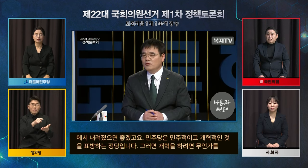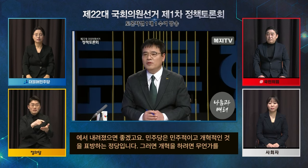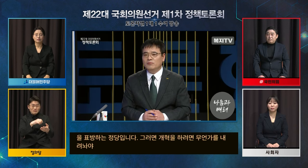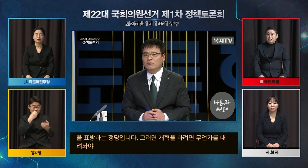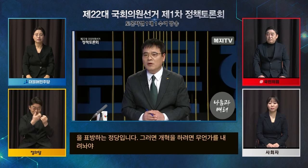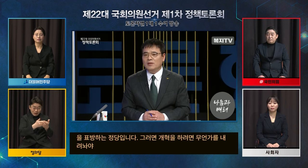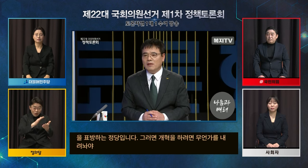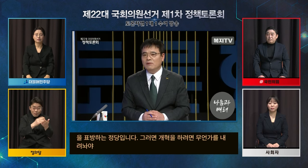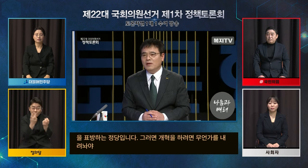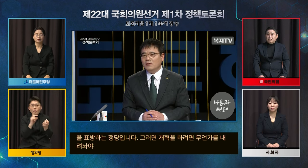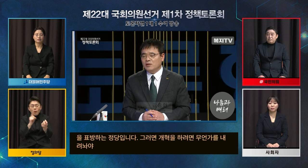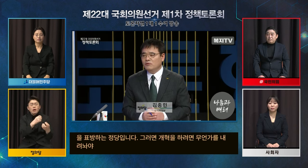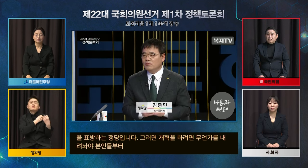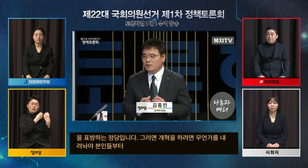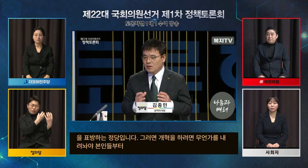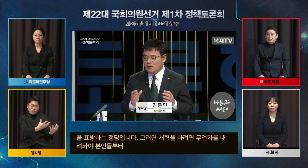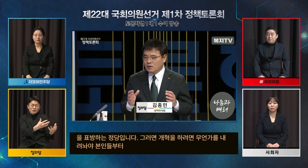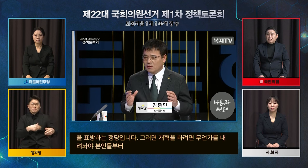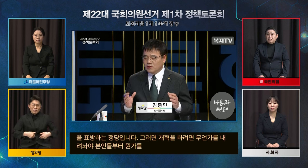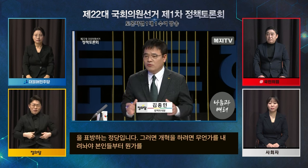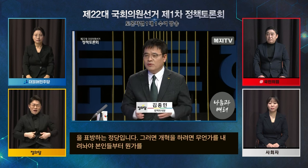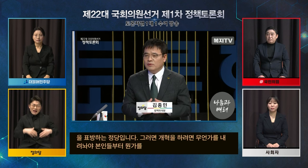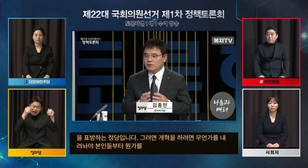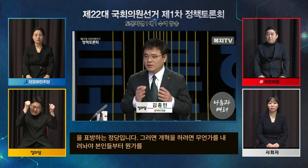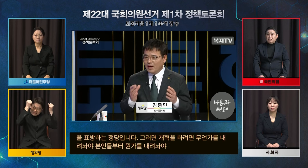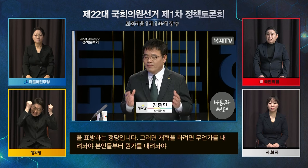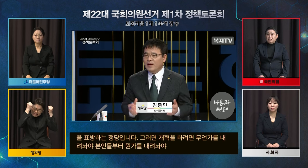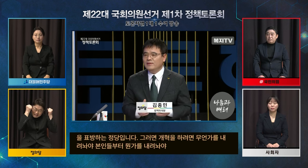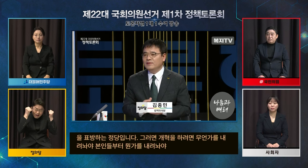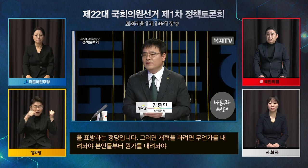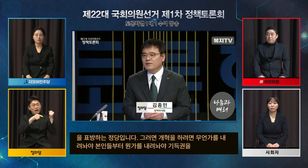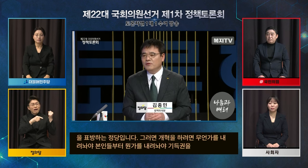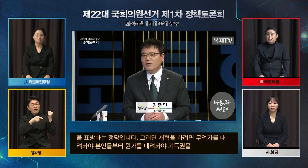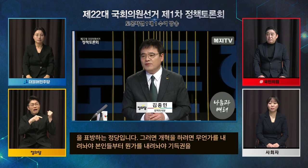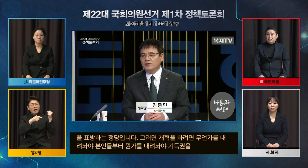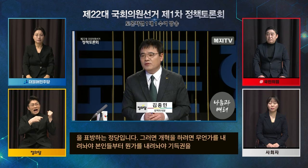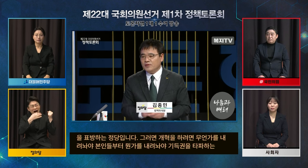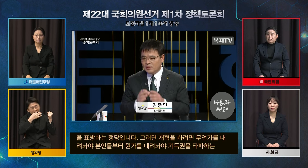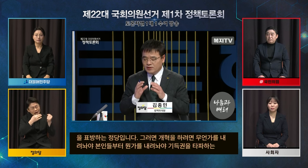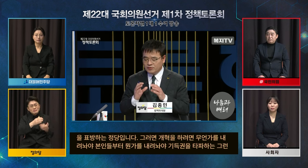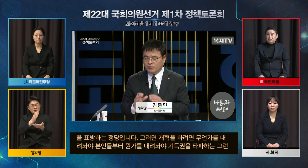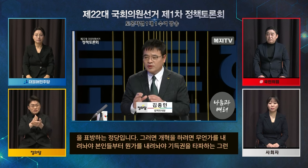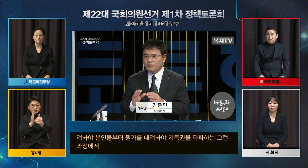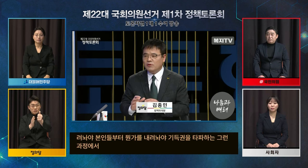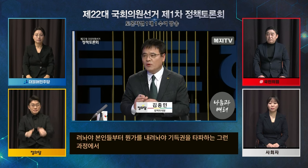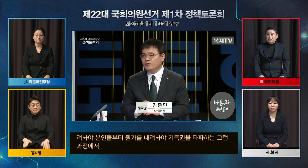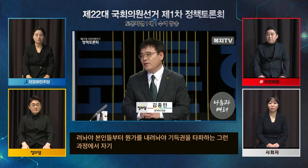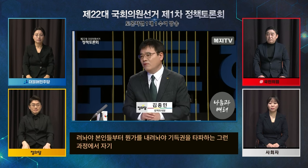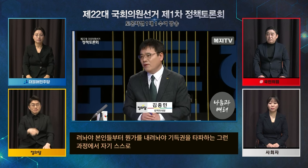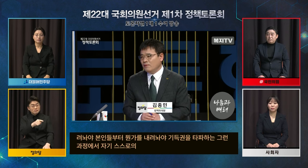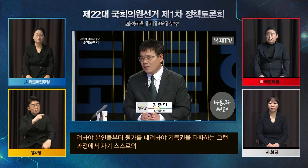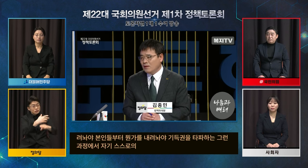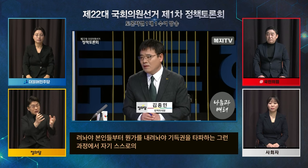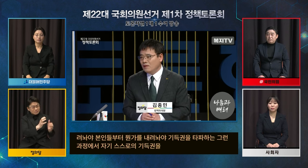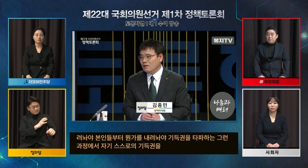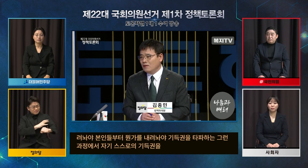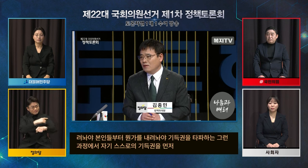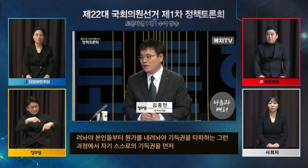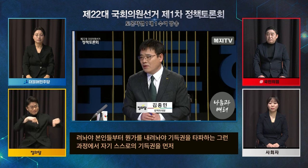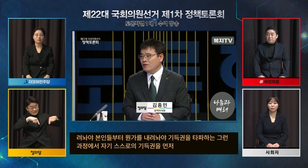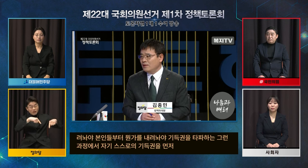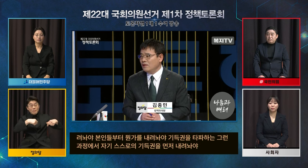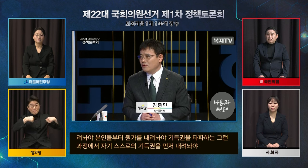본인들부터 뭔가를 내려놔야 기득권을 타파하는 그런 과정에서 자기 스스로의 기득권을 먼저 내려놔야